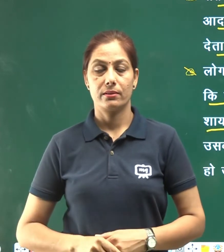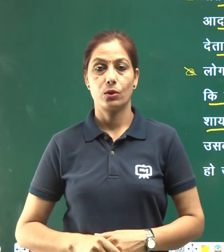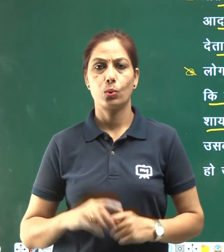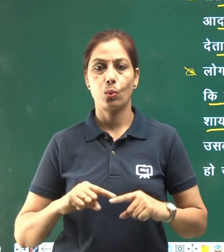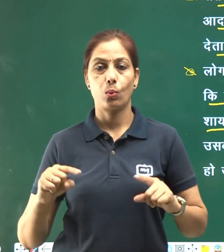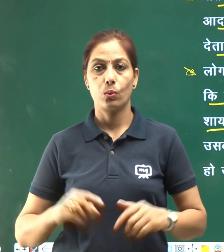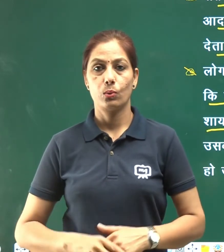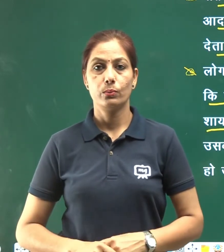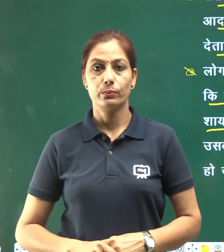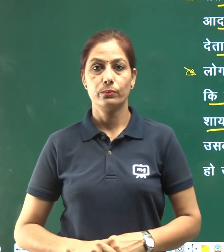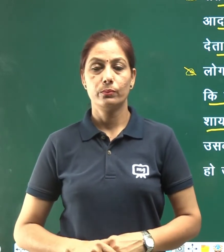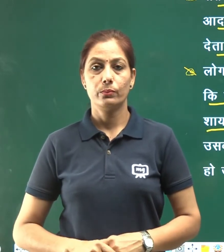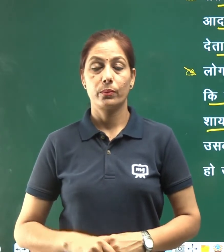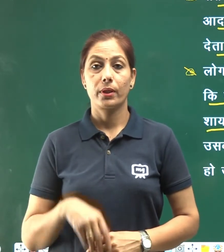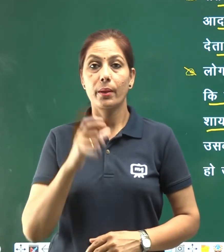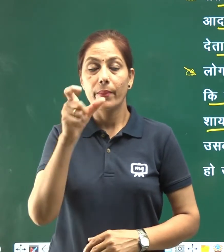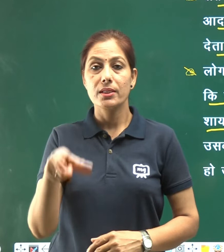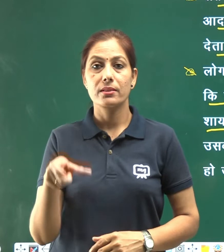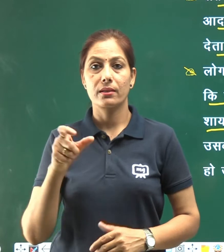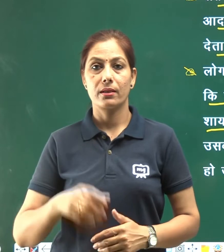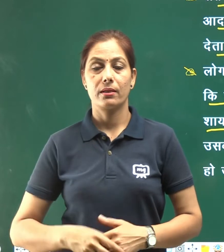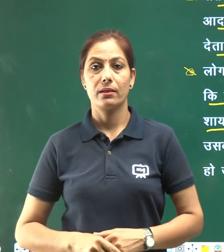तो कवियों का